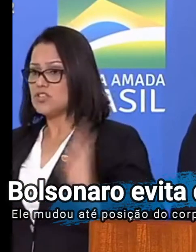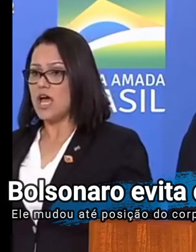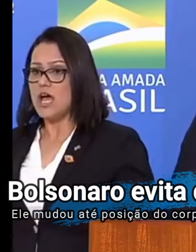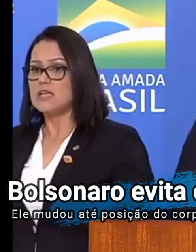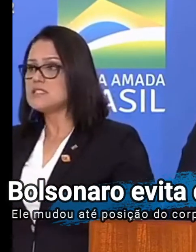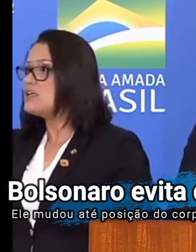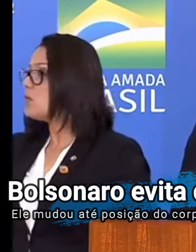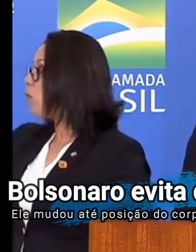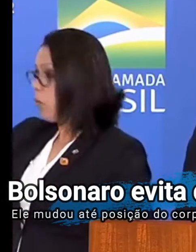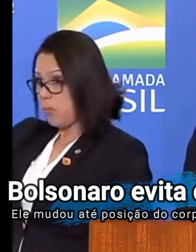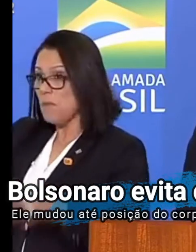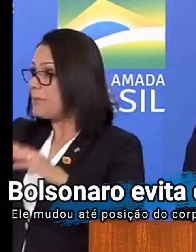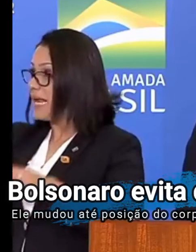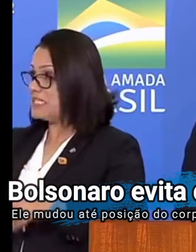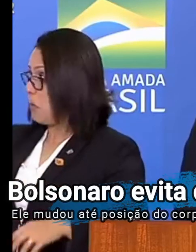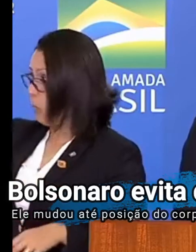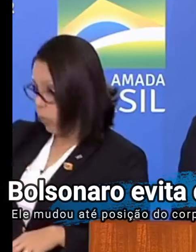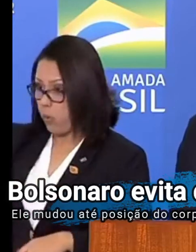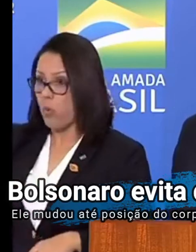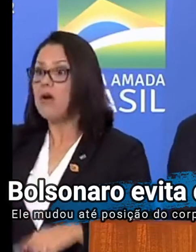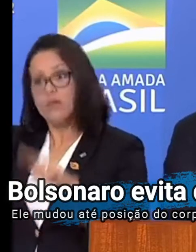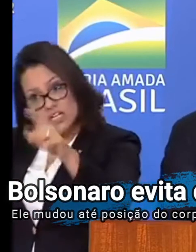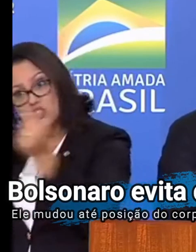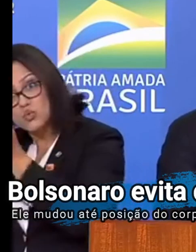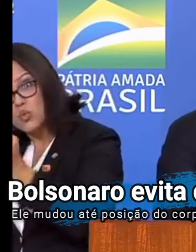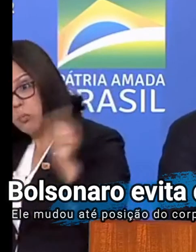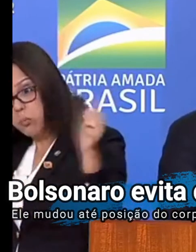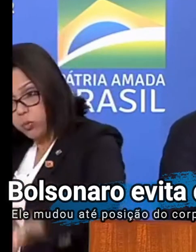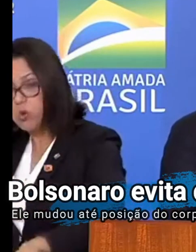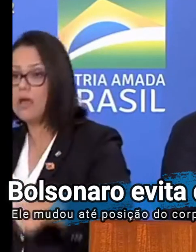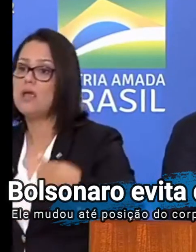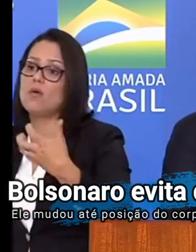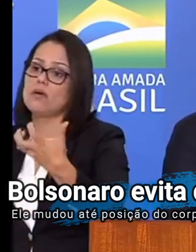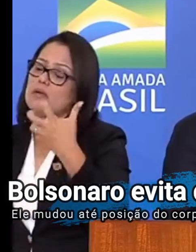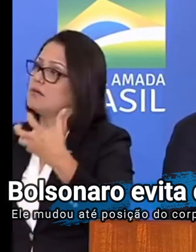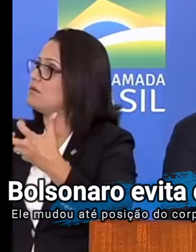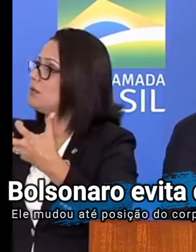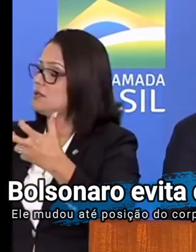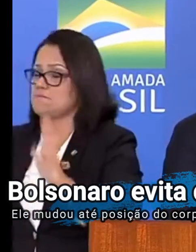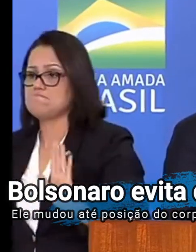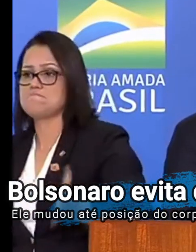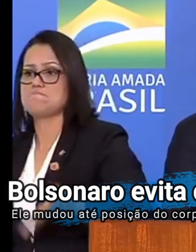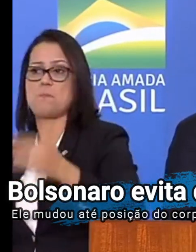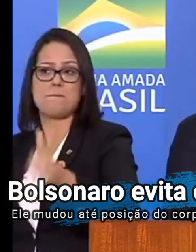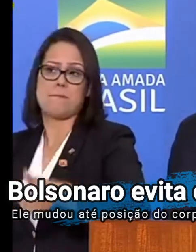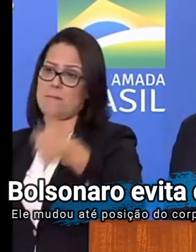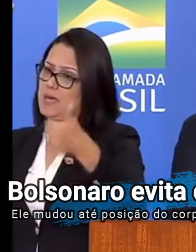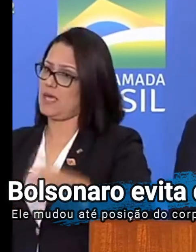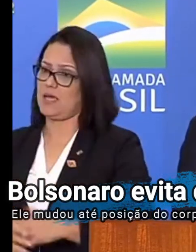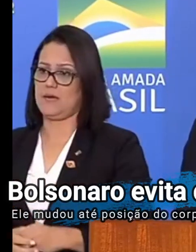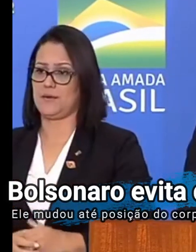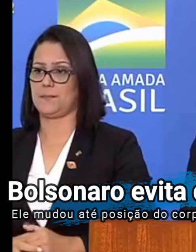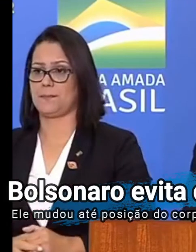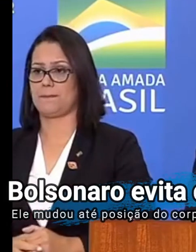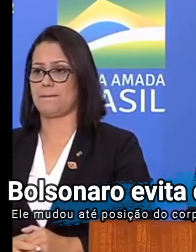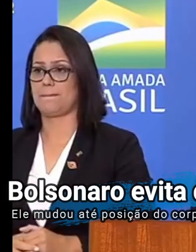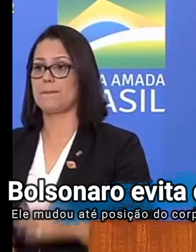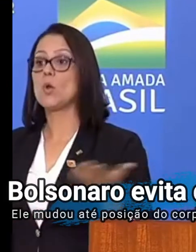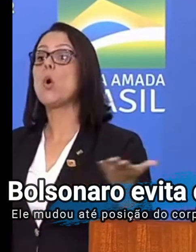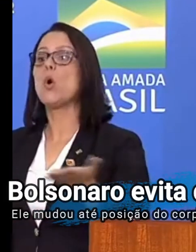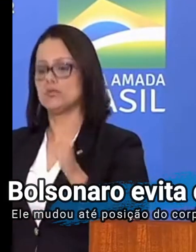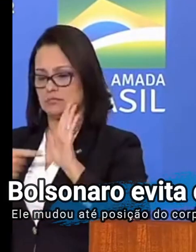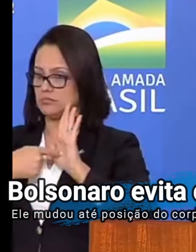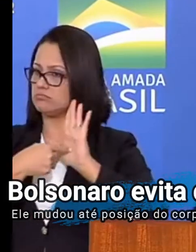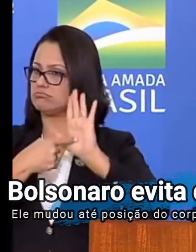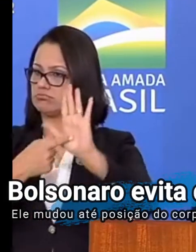se barco afundar vamos juntos eu só quero o bem do brasil hoje apresentar e os netos